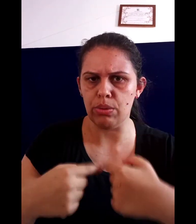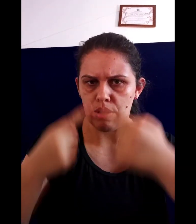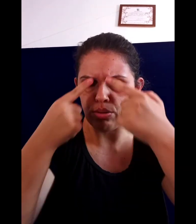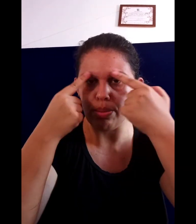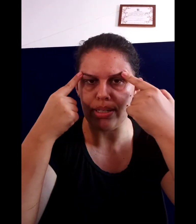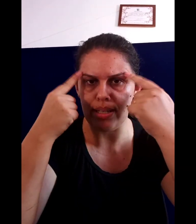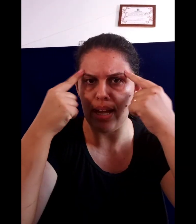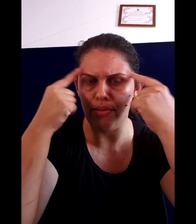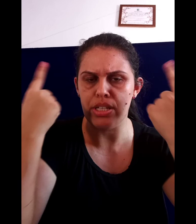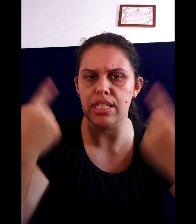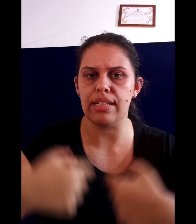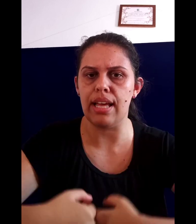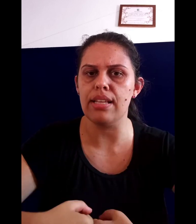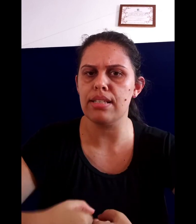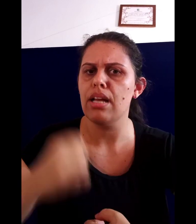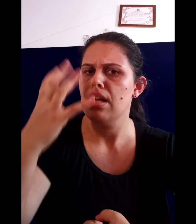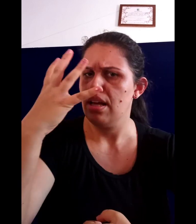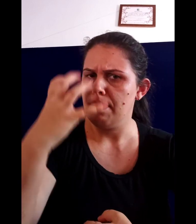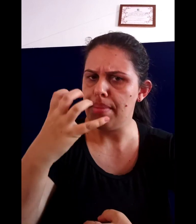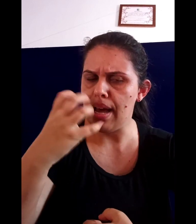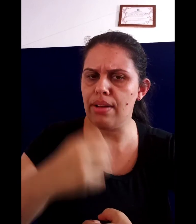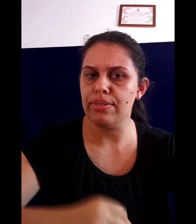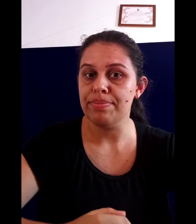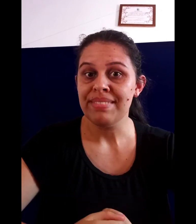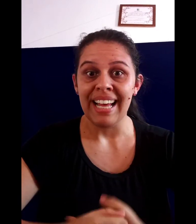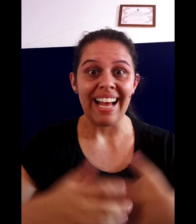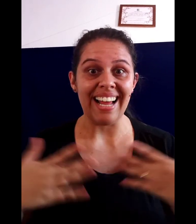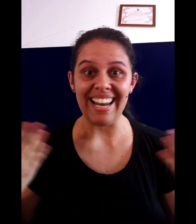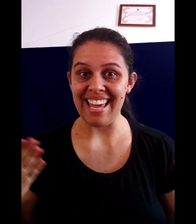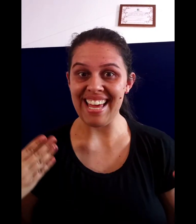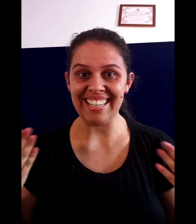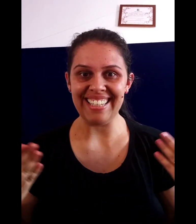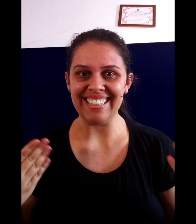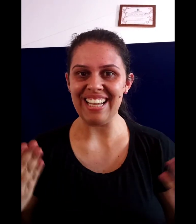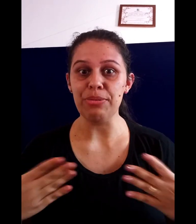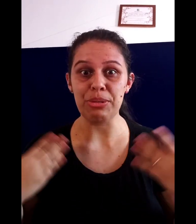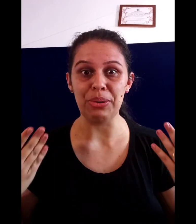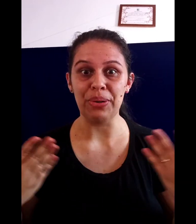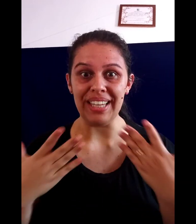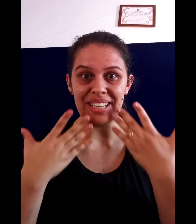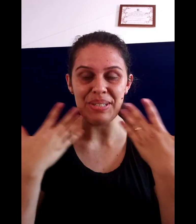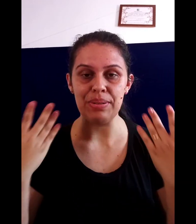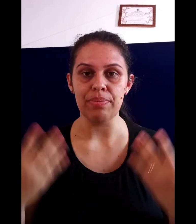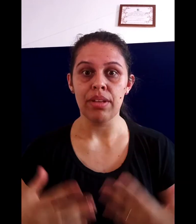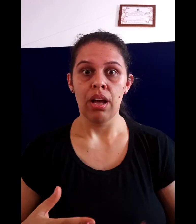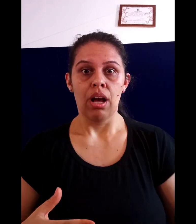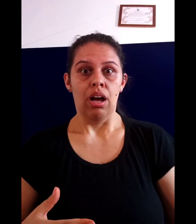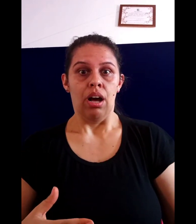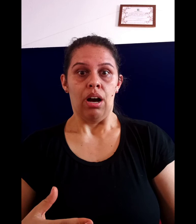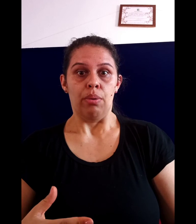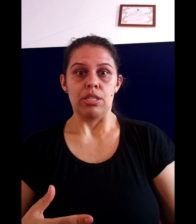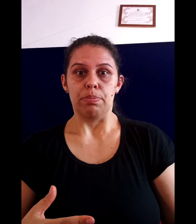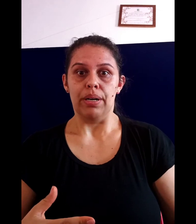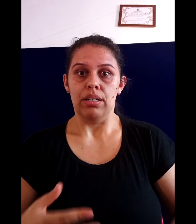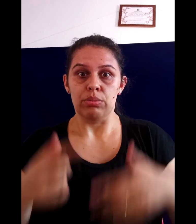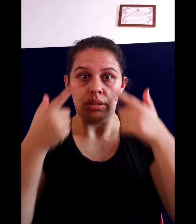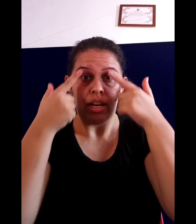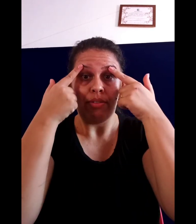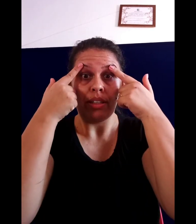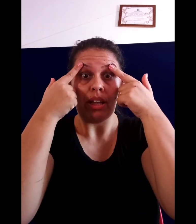a sobrancelha, franzir a testa, brava, alegre, né? O sorriso, o espanto, né? Levantar